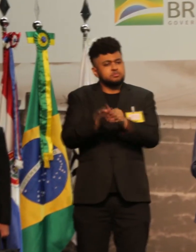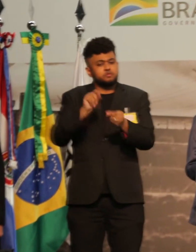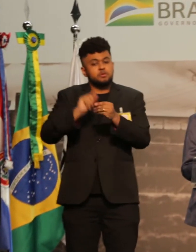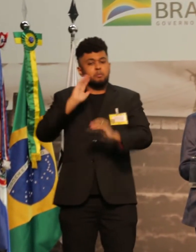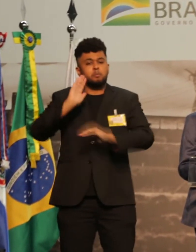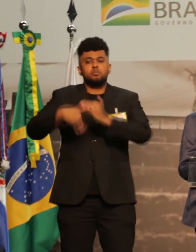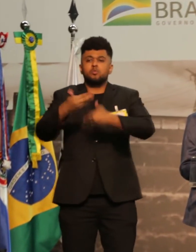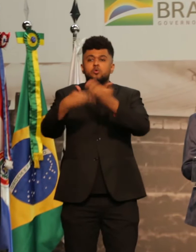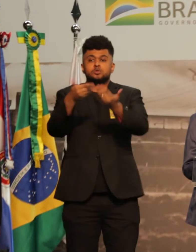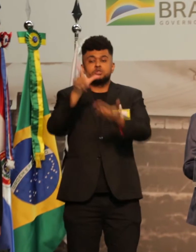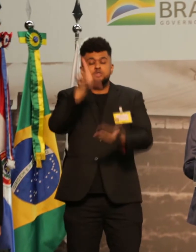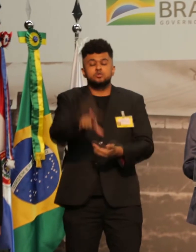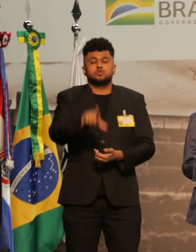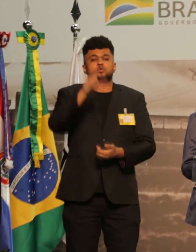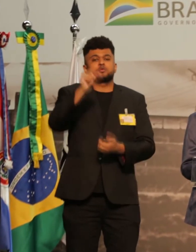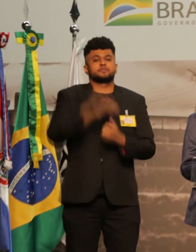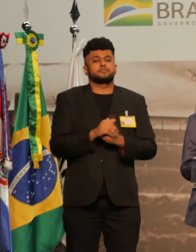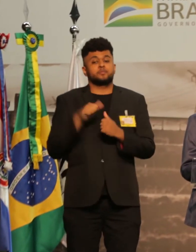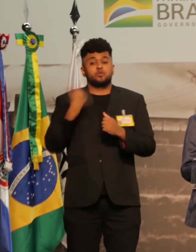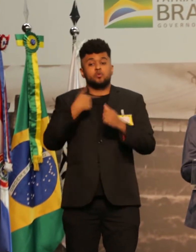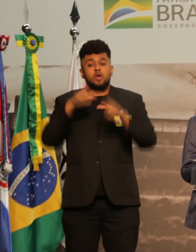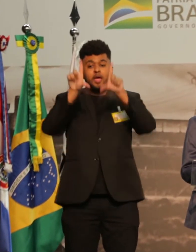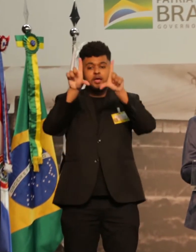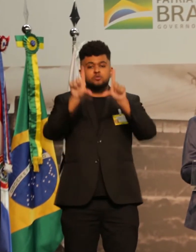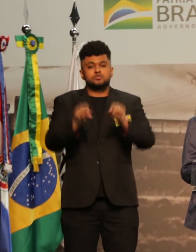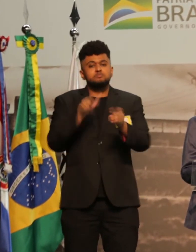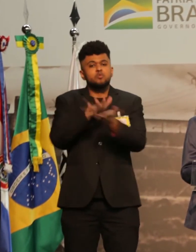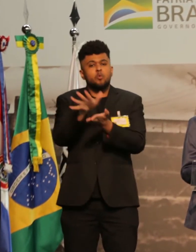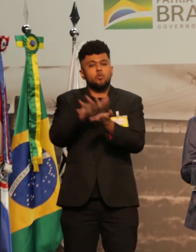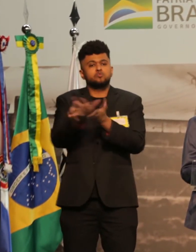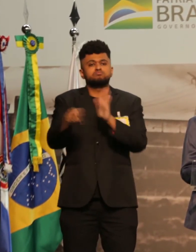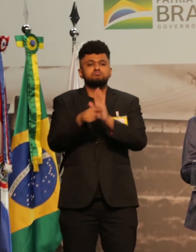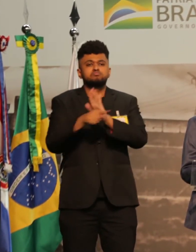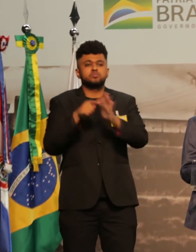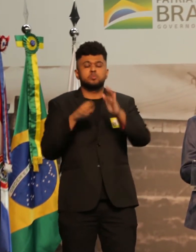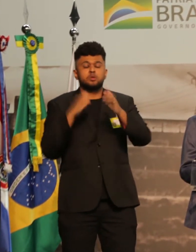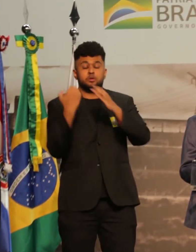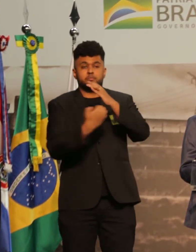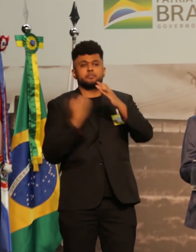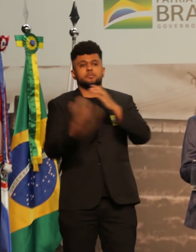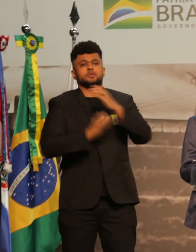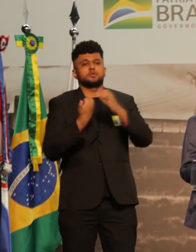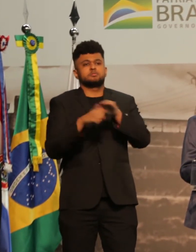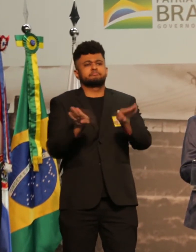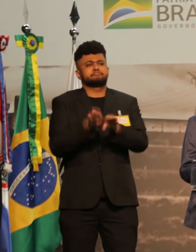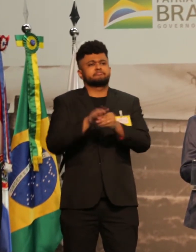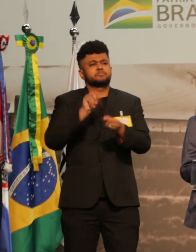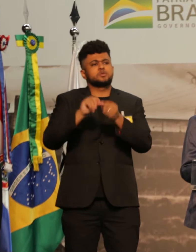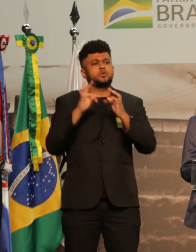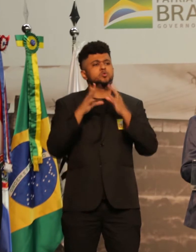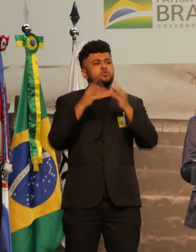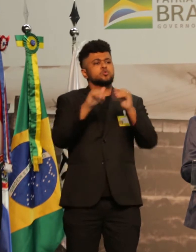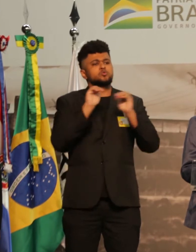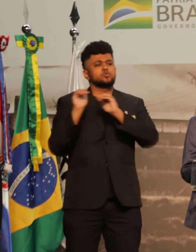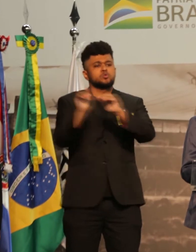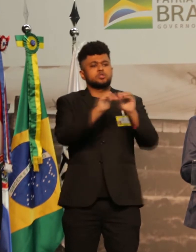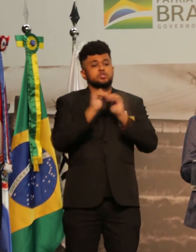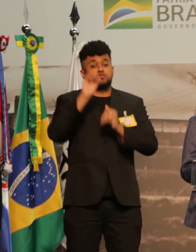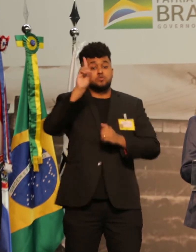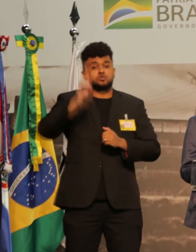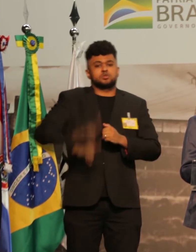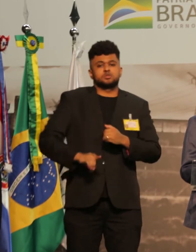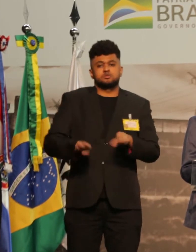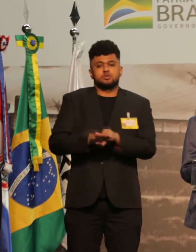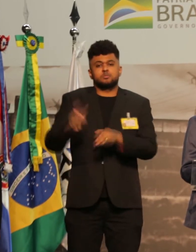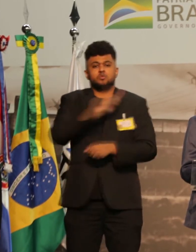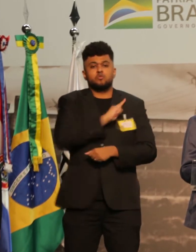os processos decisórios, reduzimos os custos operacionais da empresa, envolvemos todos os níveis de direção